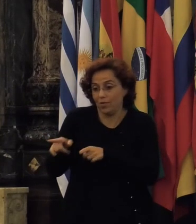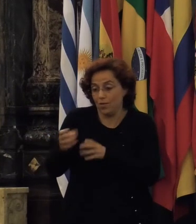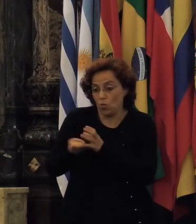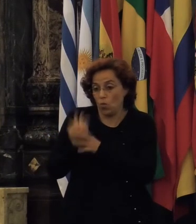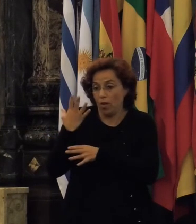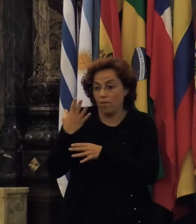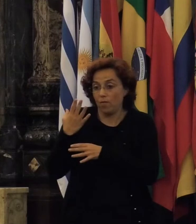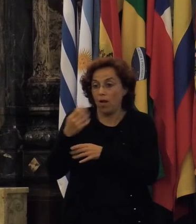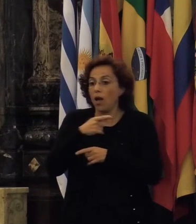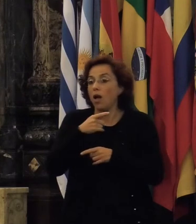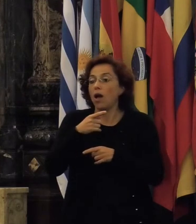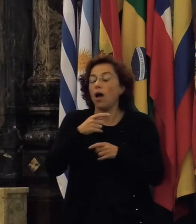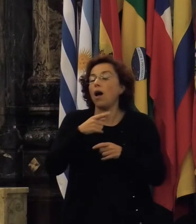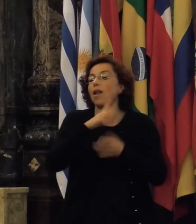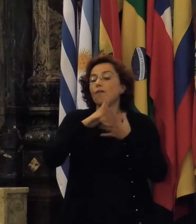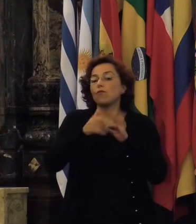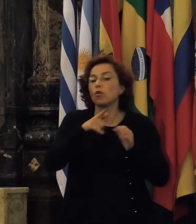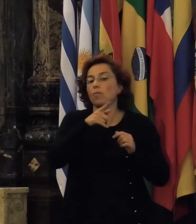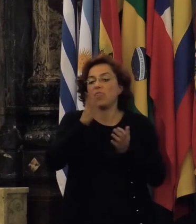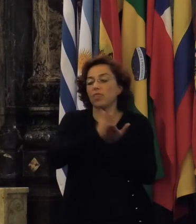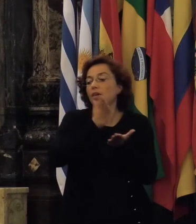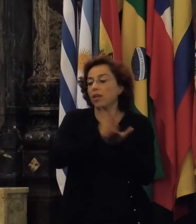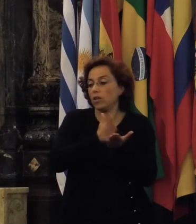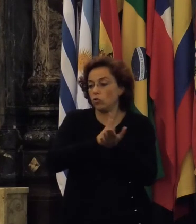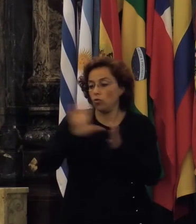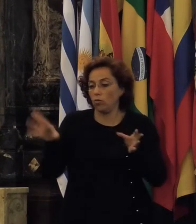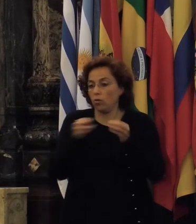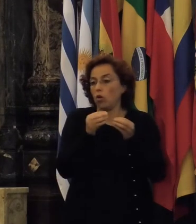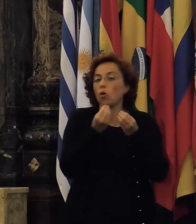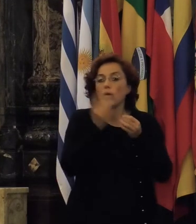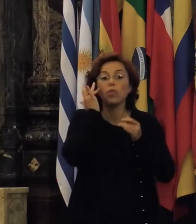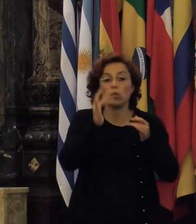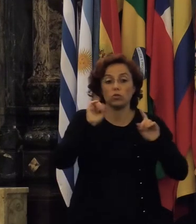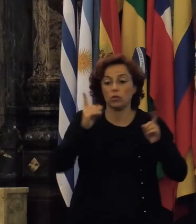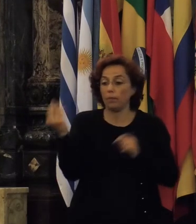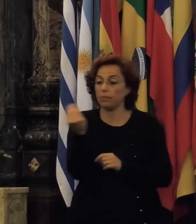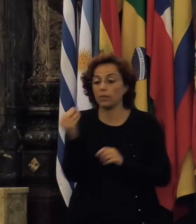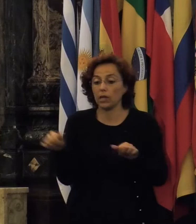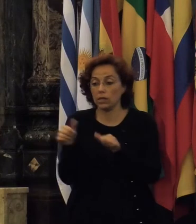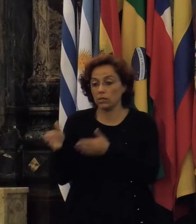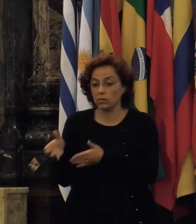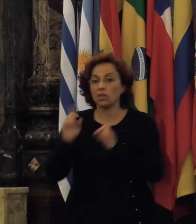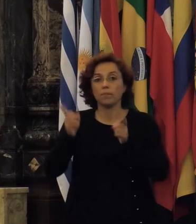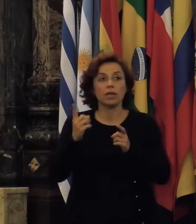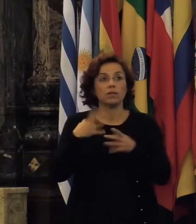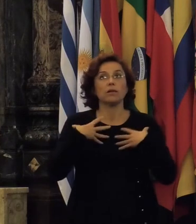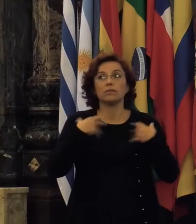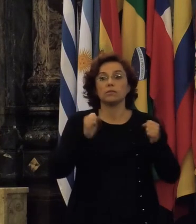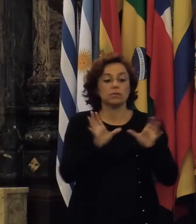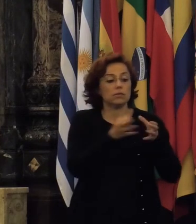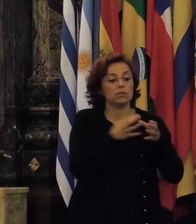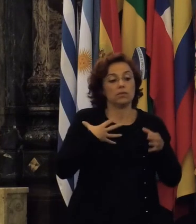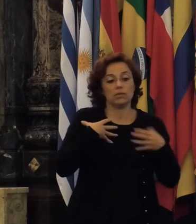al lenguaje jurídico, a la lengua del derecho, pero también de la educación y también de la salud.